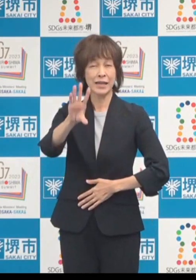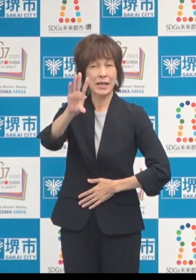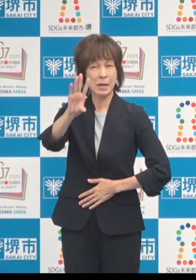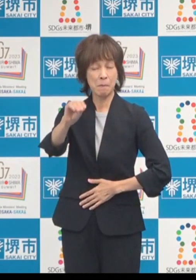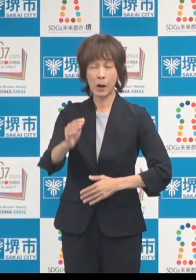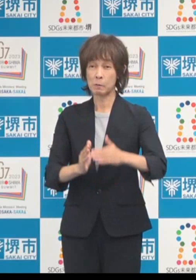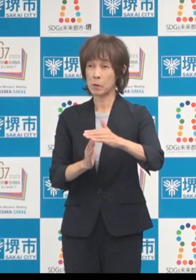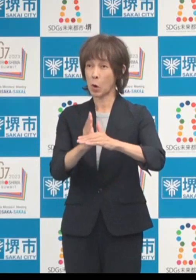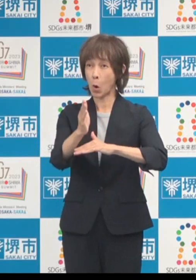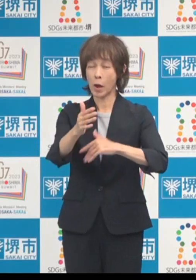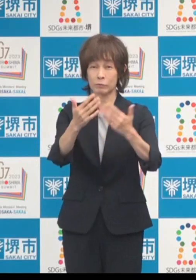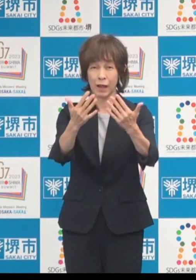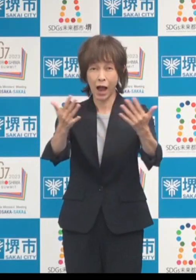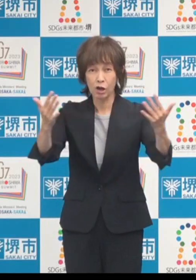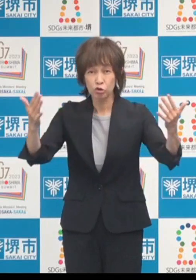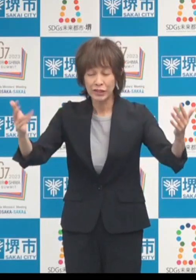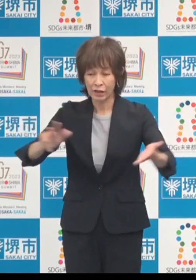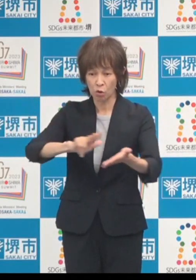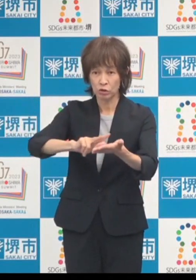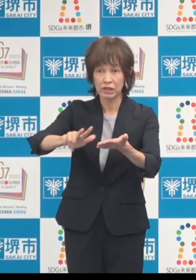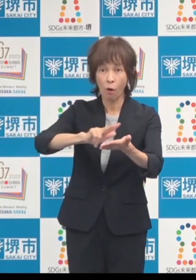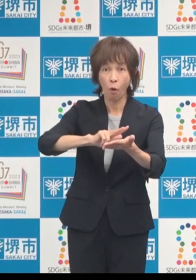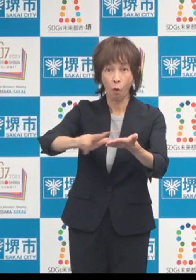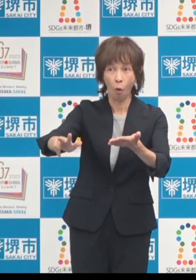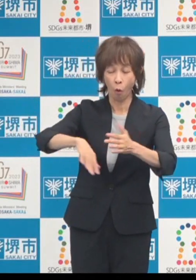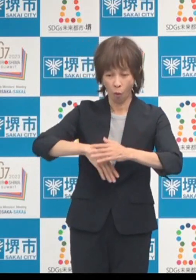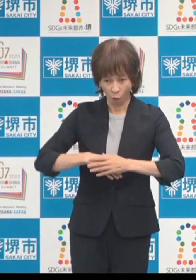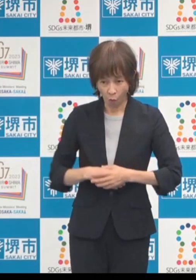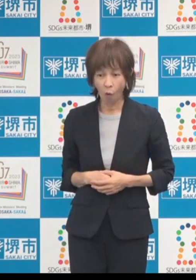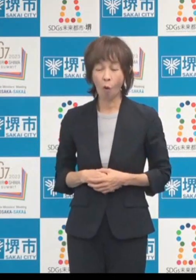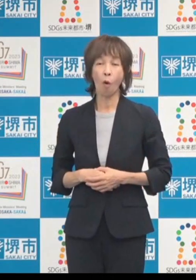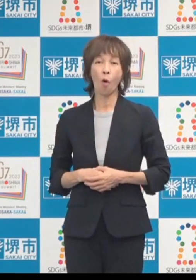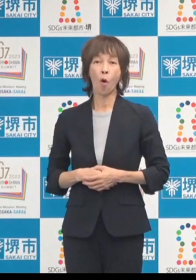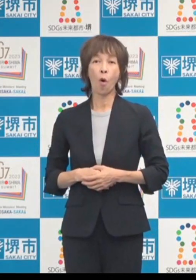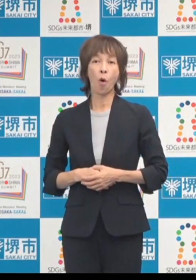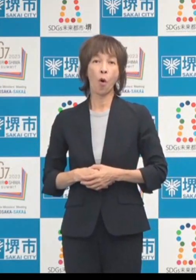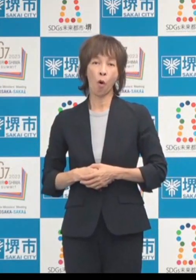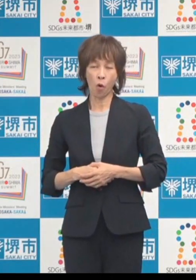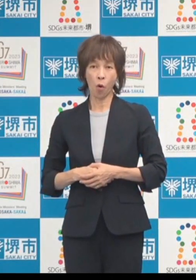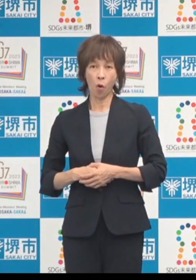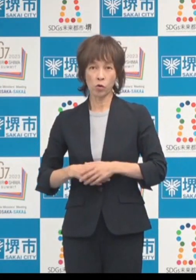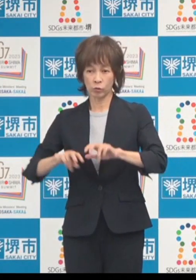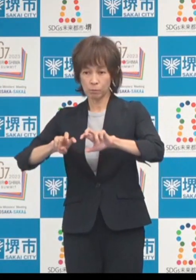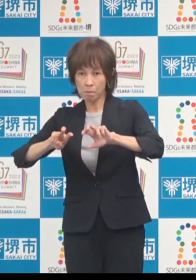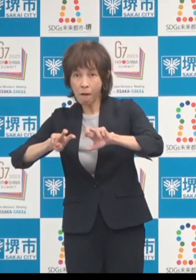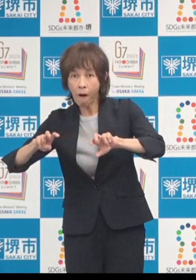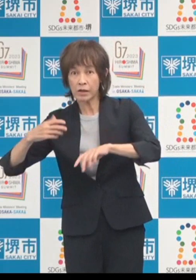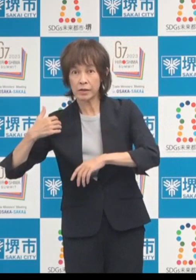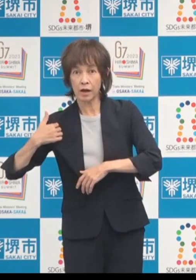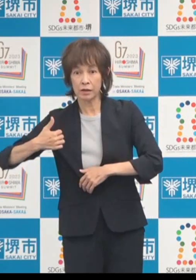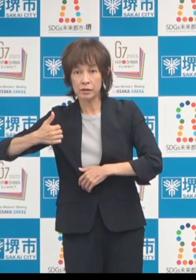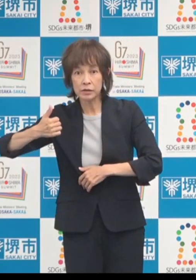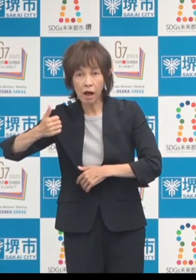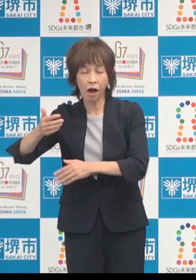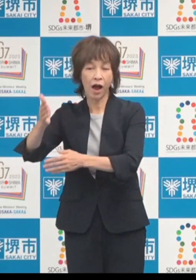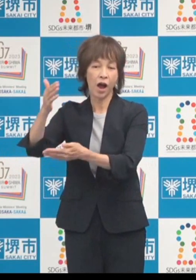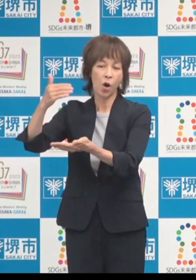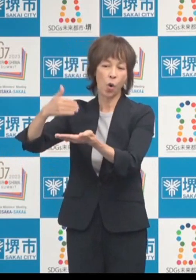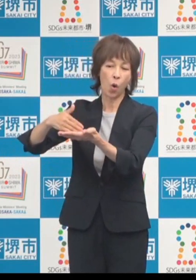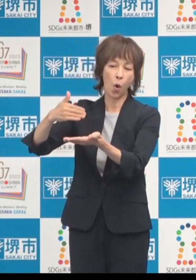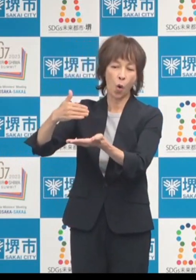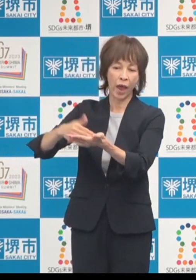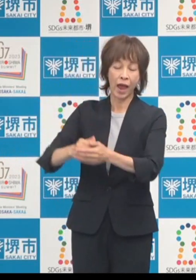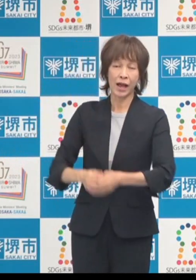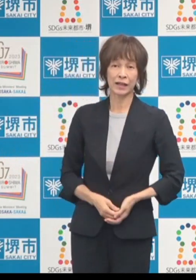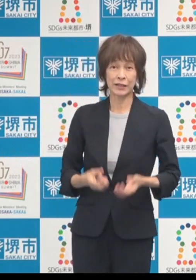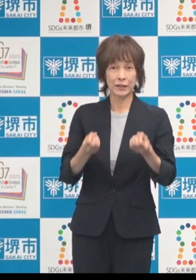える鉄砲鍛冶屋敷の資料の調査研究に携わった専門家による講演や、保存修理工事で判明した最